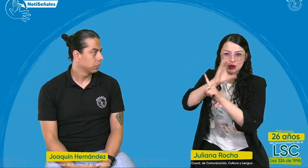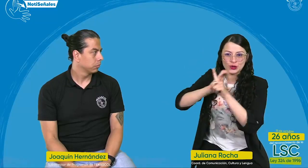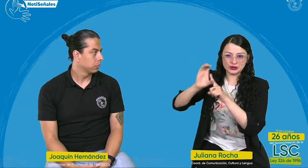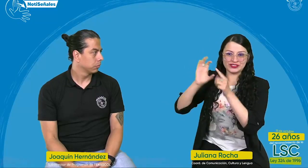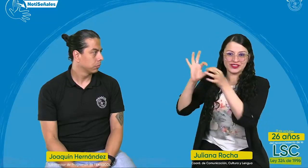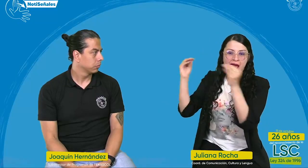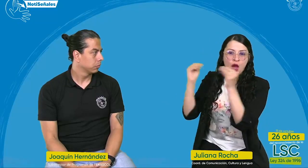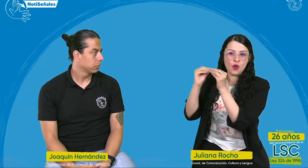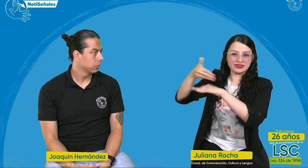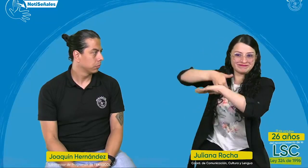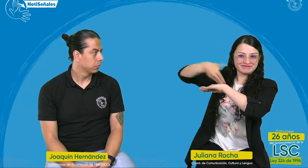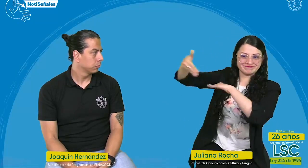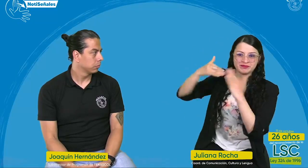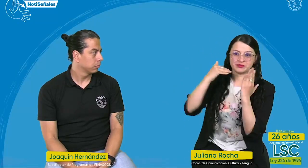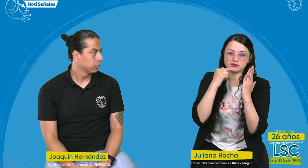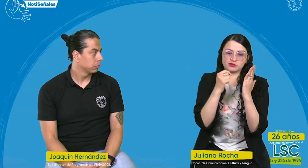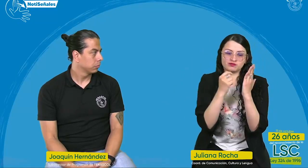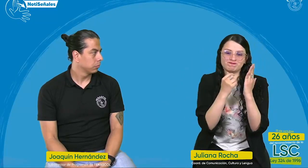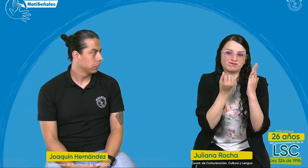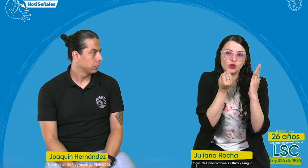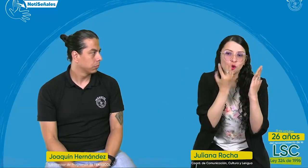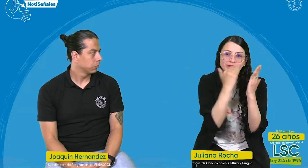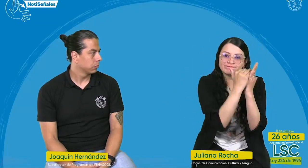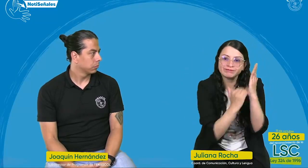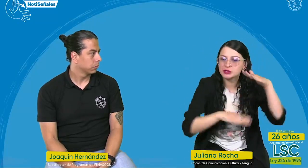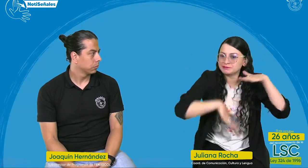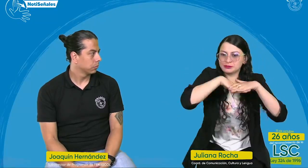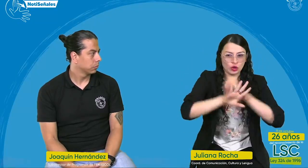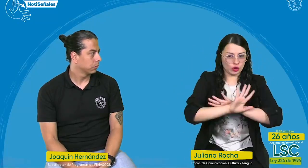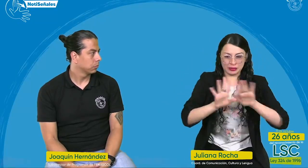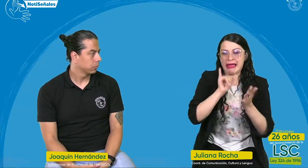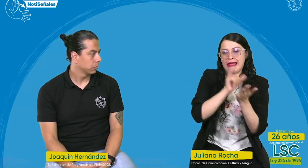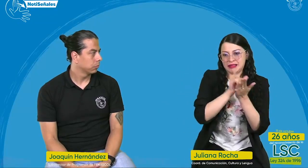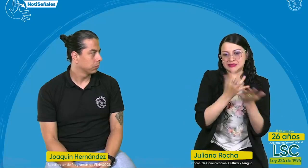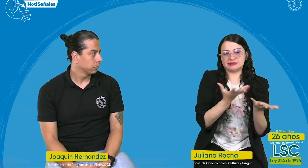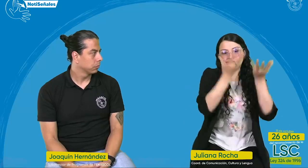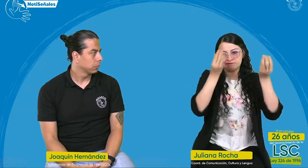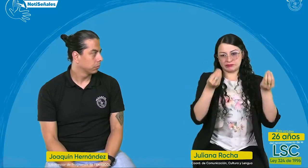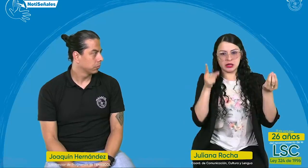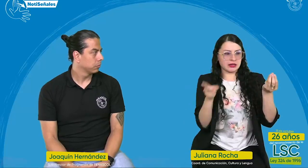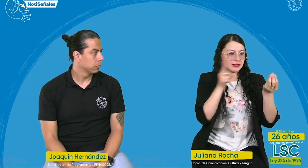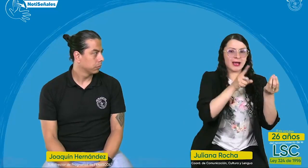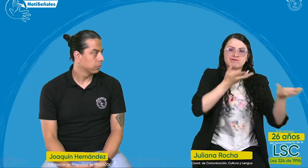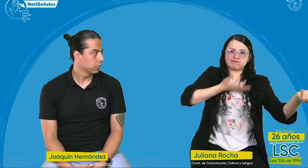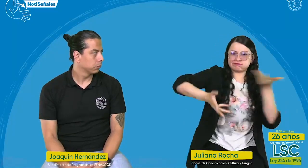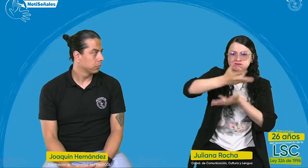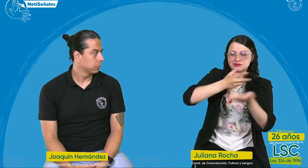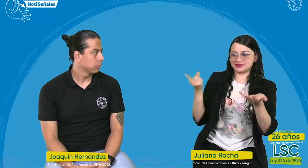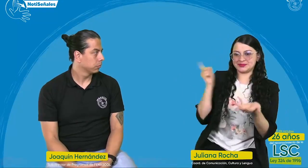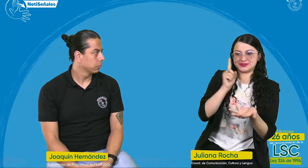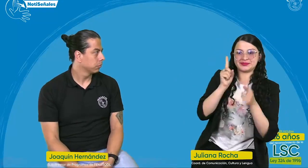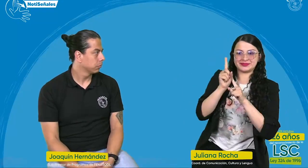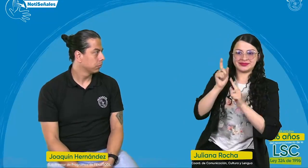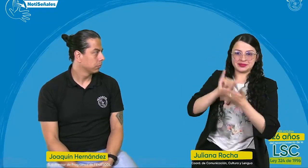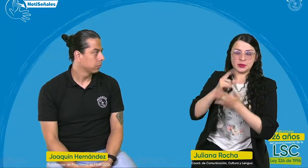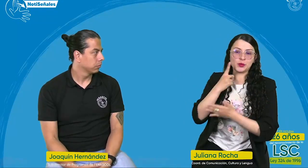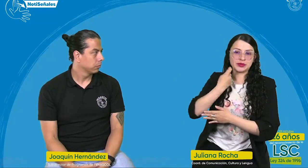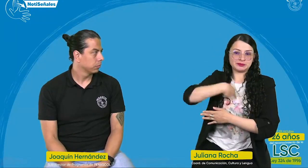porque pues tenemos un acuerdo con el Ministerio de cultura y pues esas son como los requerimientos que ellos nos dicen entonces vamos a compartir en este espacio